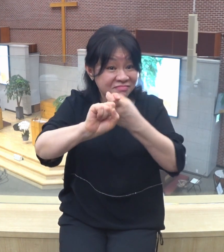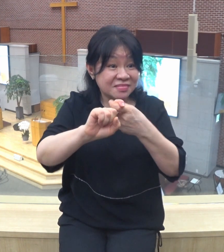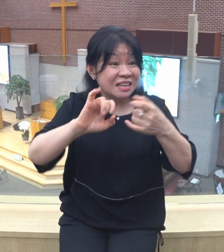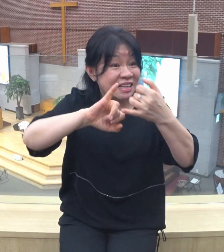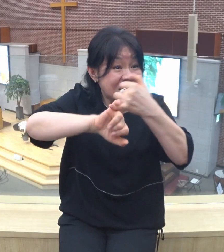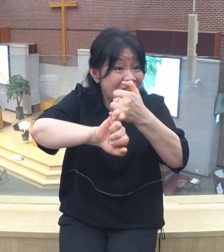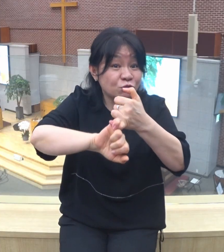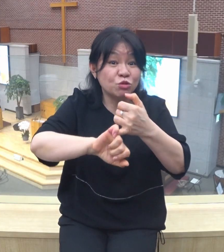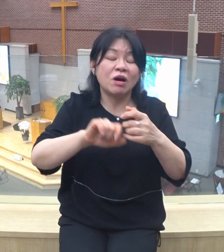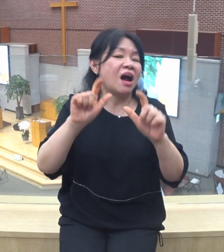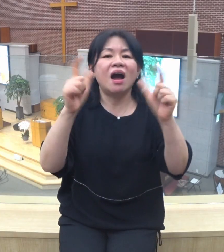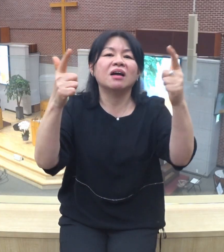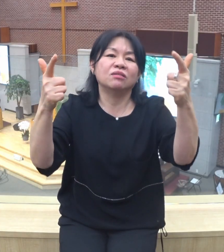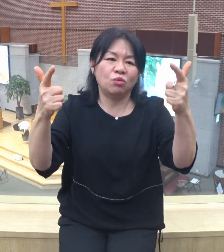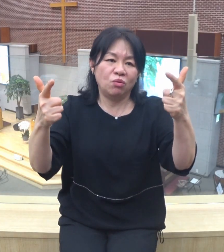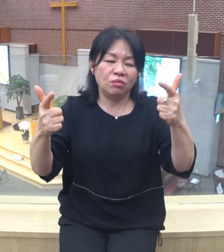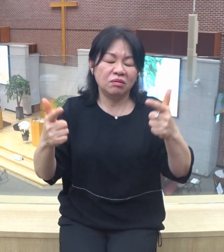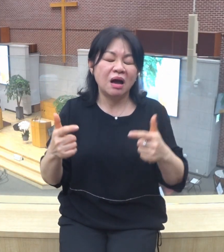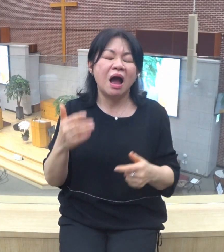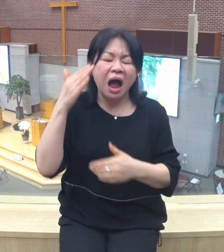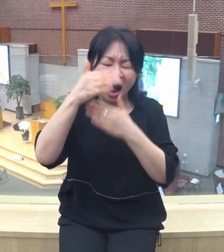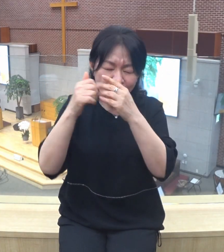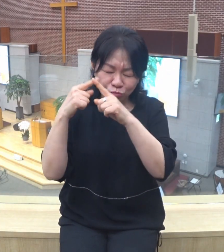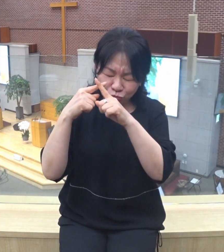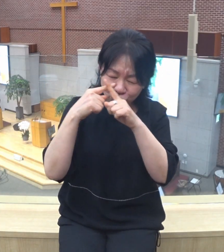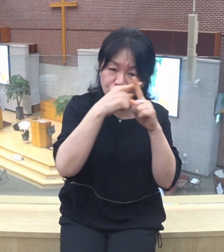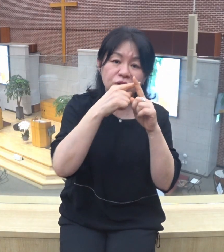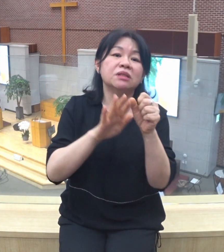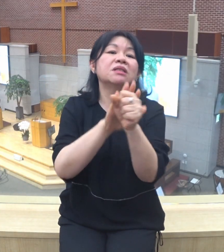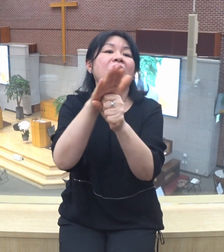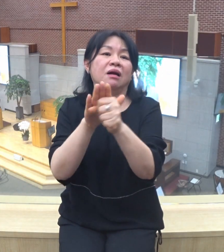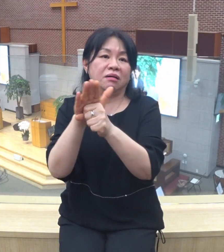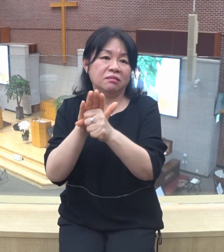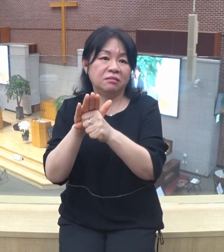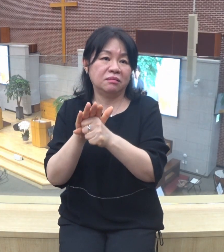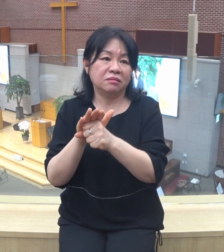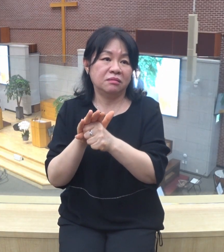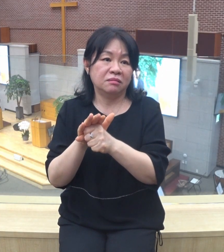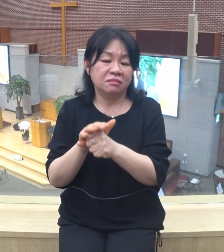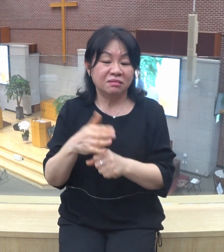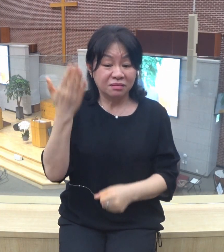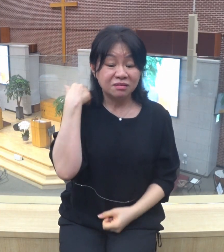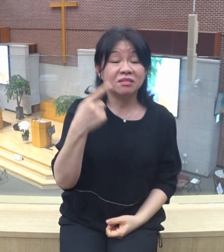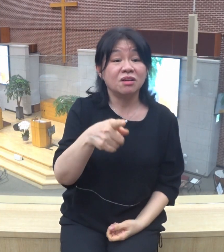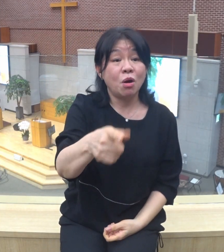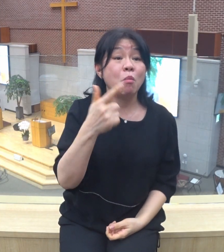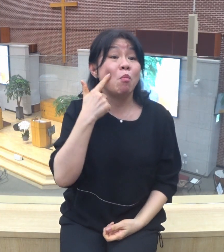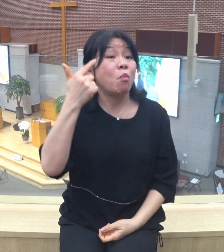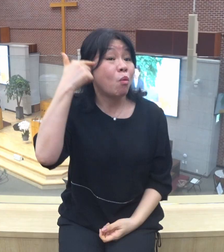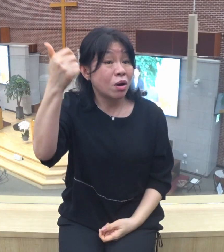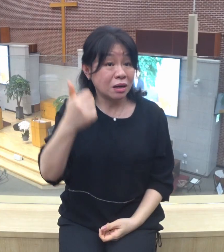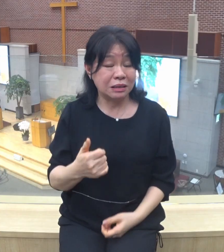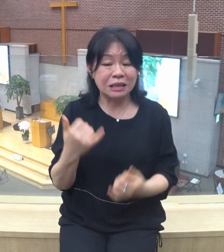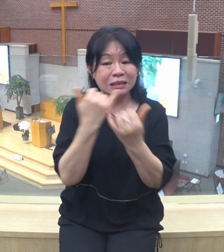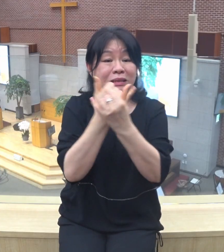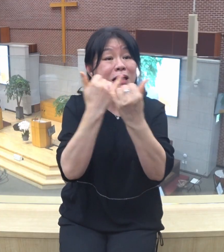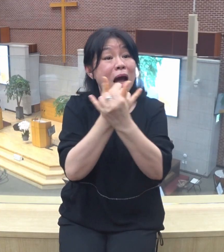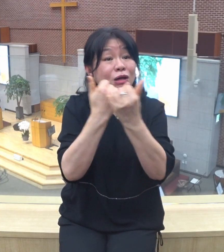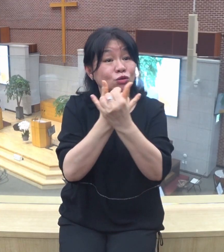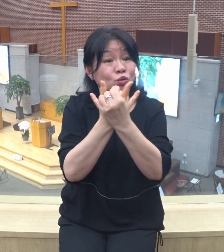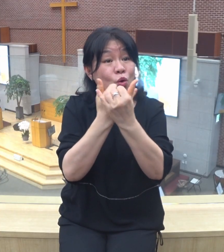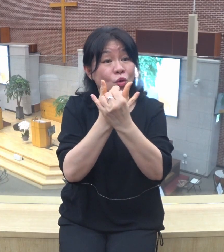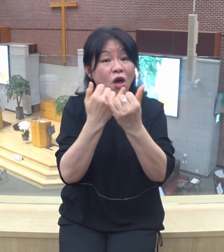존재인 것입니다. 저에게는 심각한 발달장애를 가진 남매를 둔 사촌 언니가 있습니다.